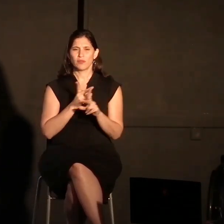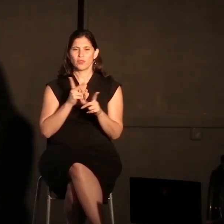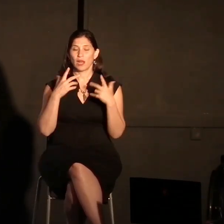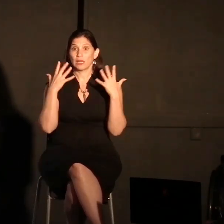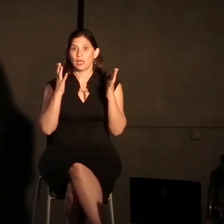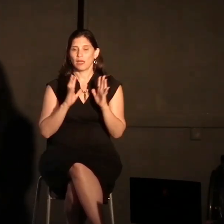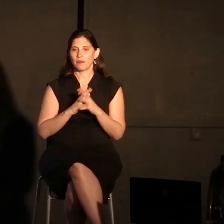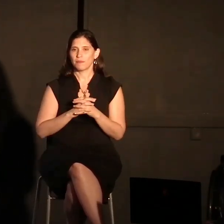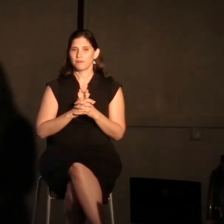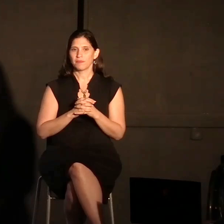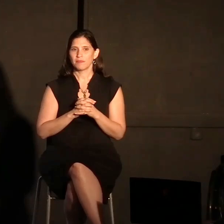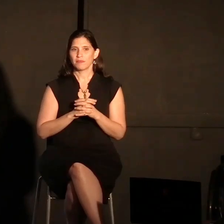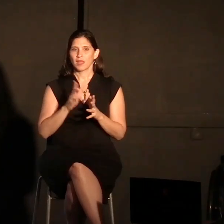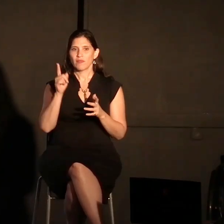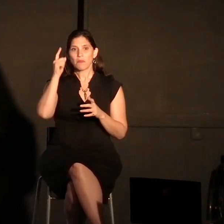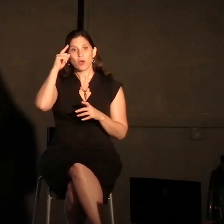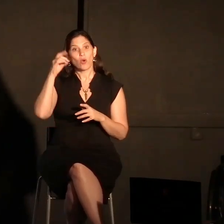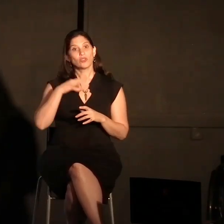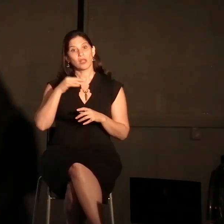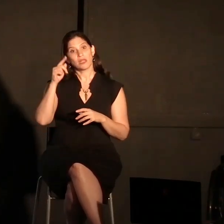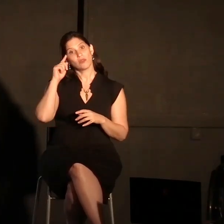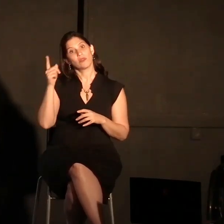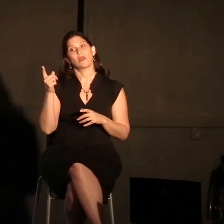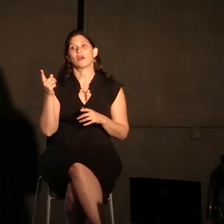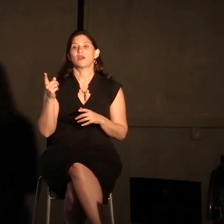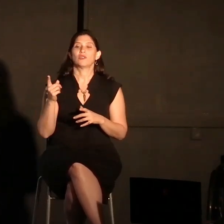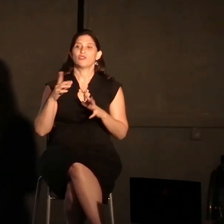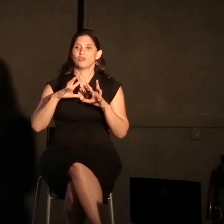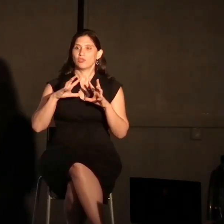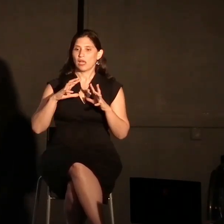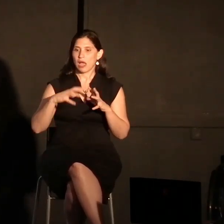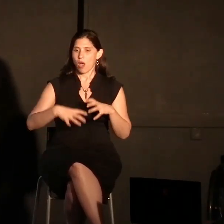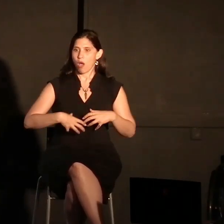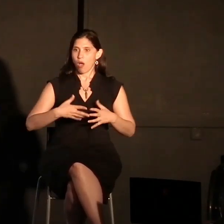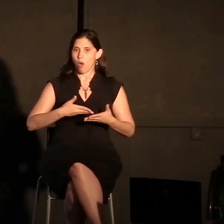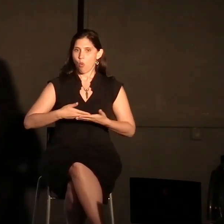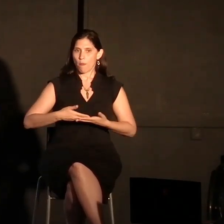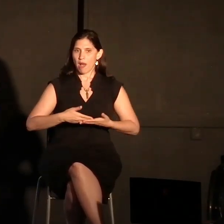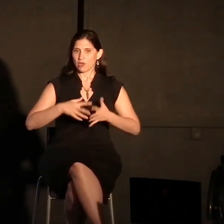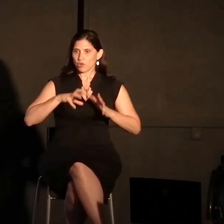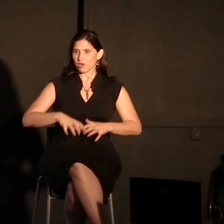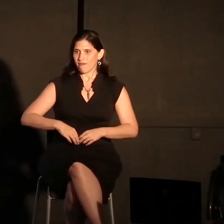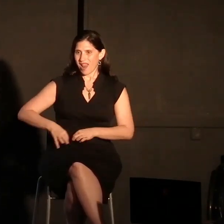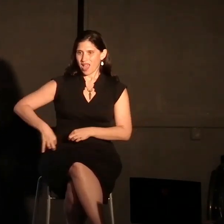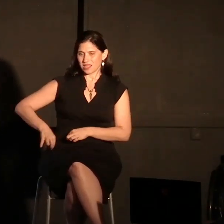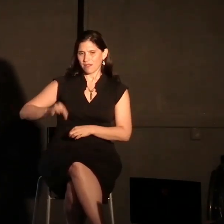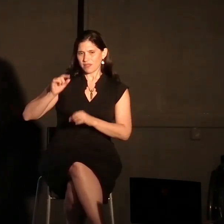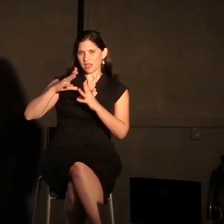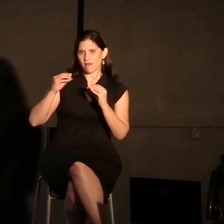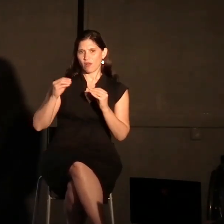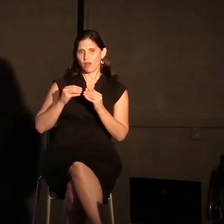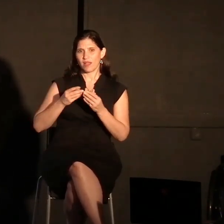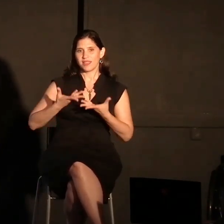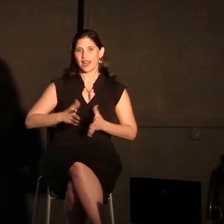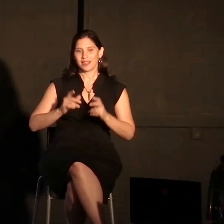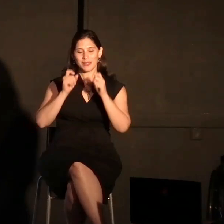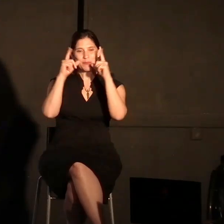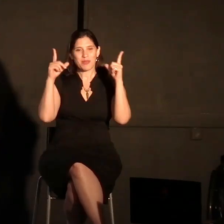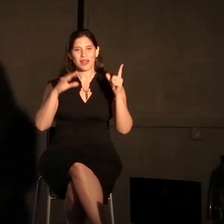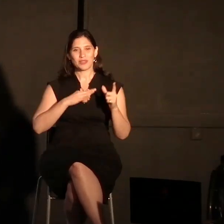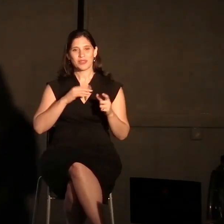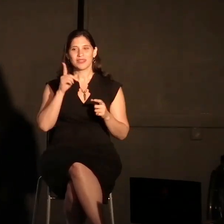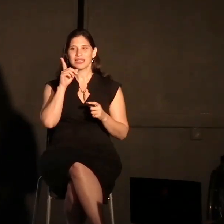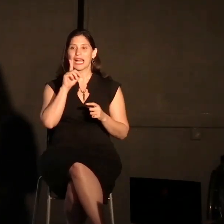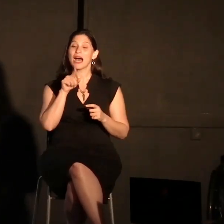אפשר לטאר אבל בראש שלי אני יודעת שהו בר יושב לי על העצב וזה יעבור ילדתי את פלא שלי